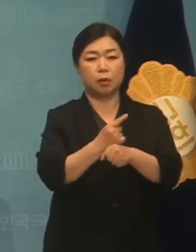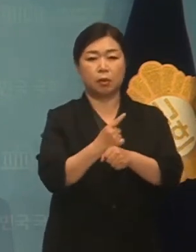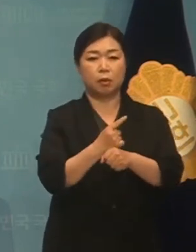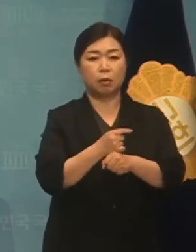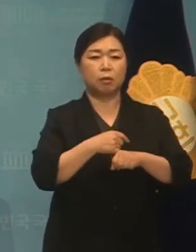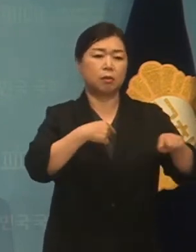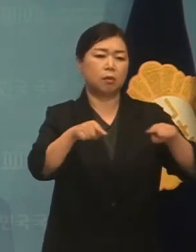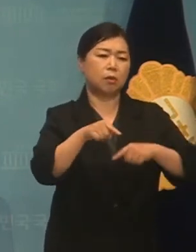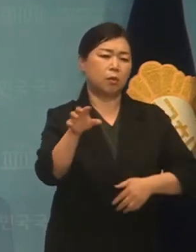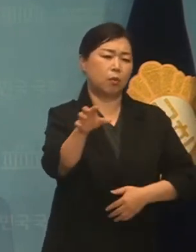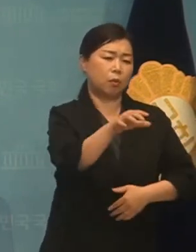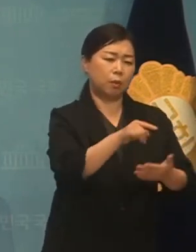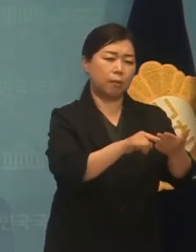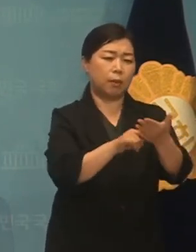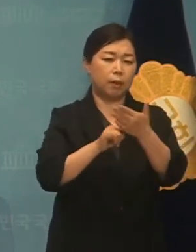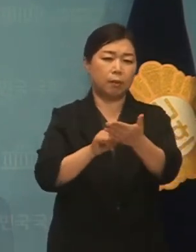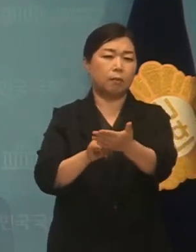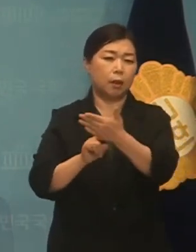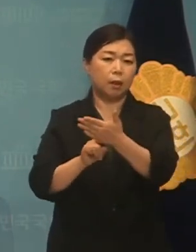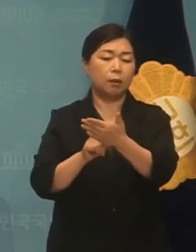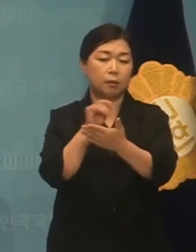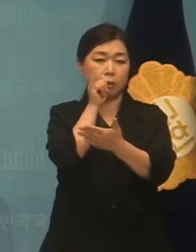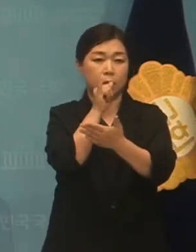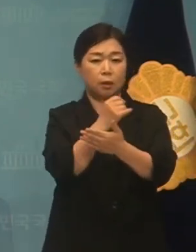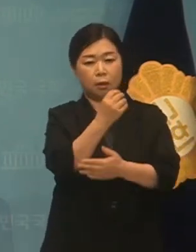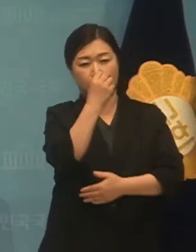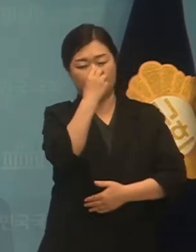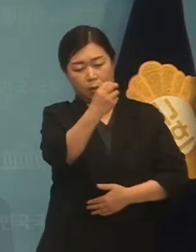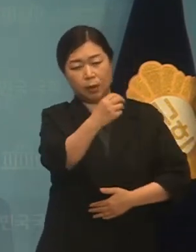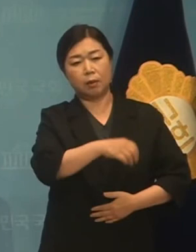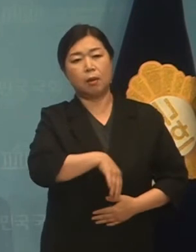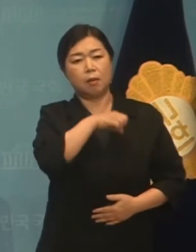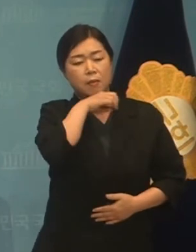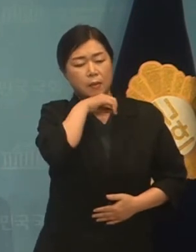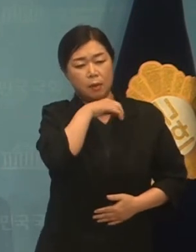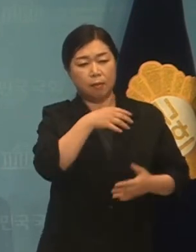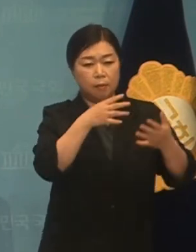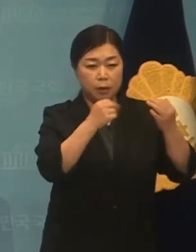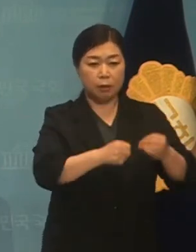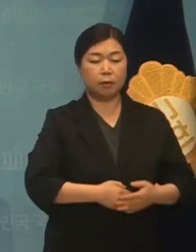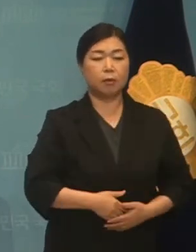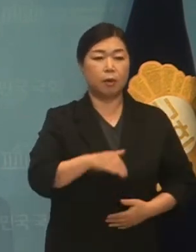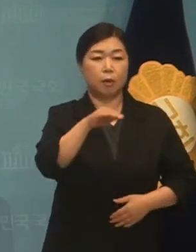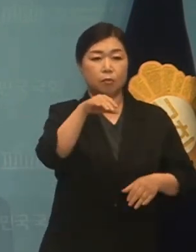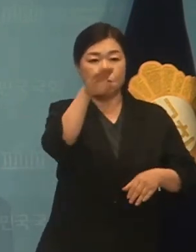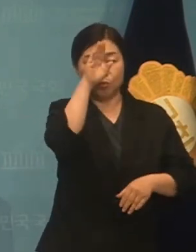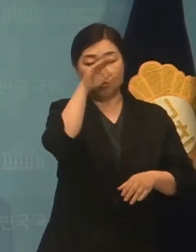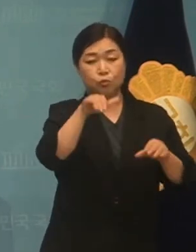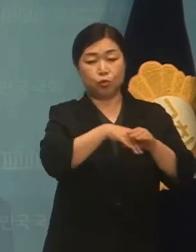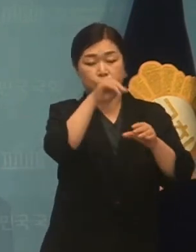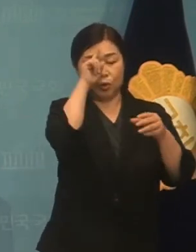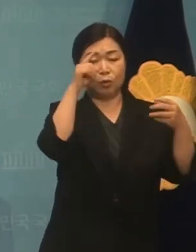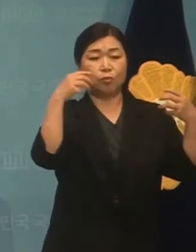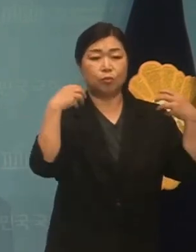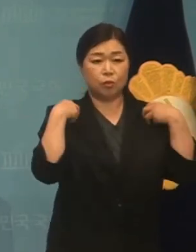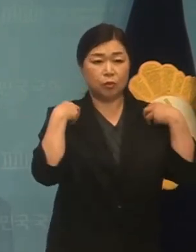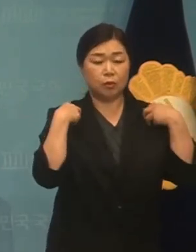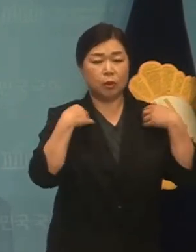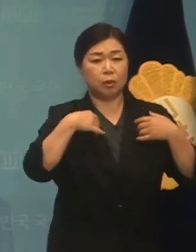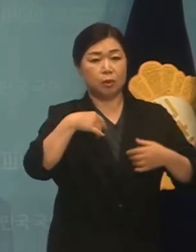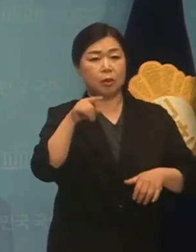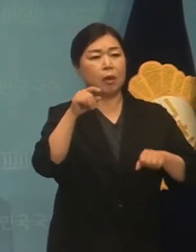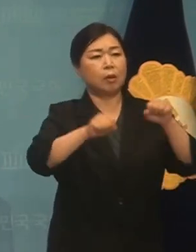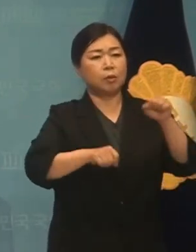곳곳에 나타났습니다. 오만과 불통에 빠진 문재인 정부의 노골적인 친중국